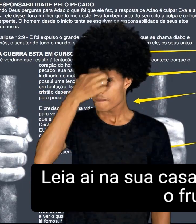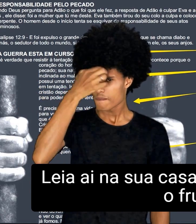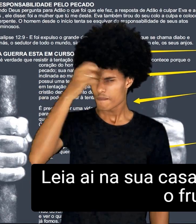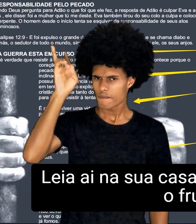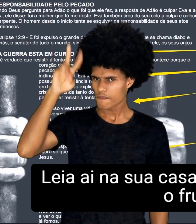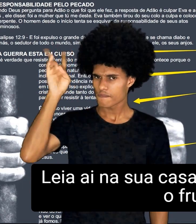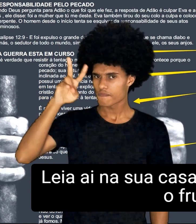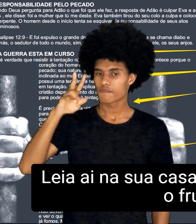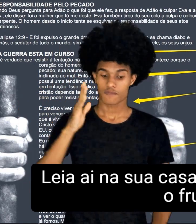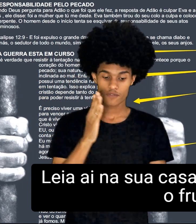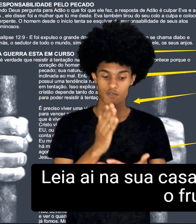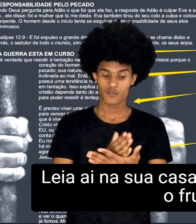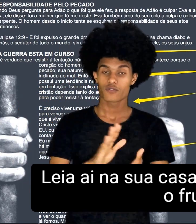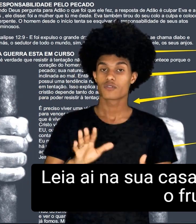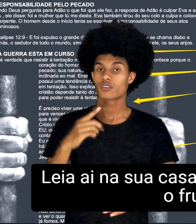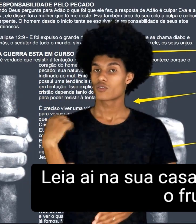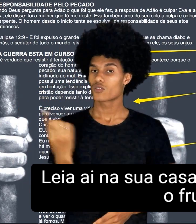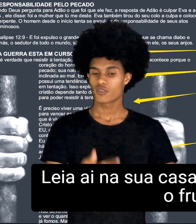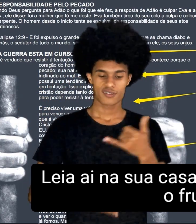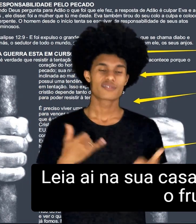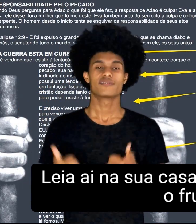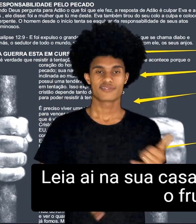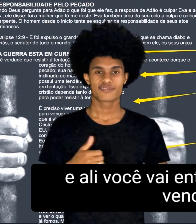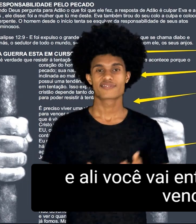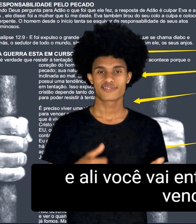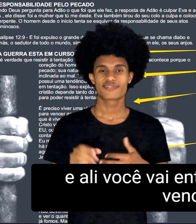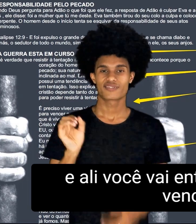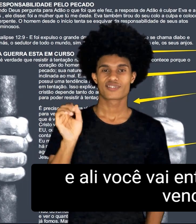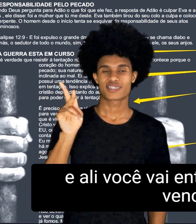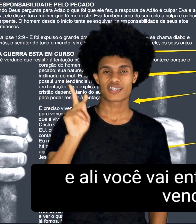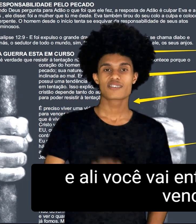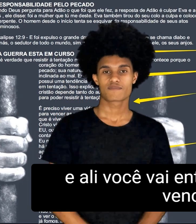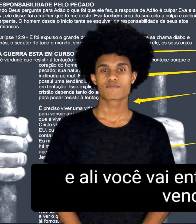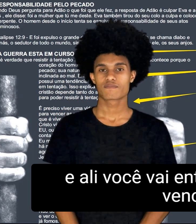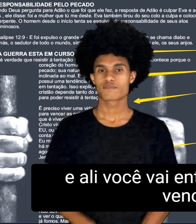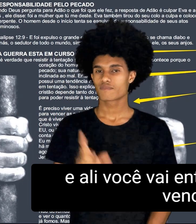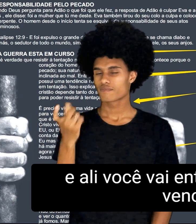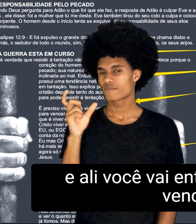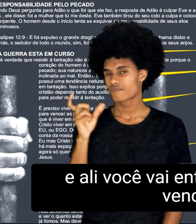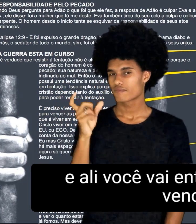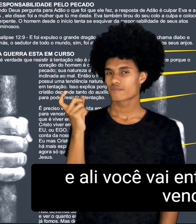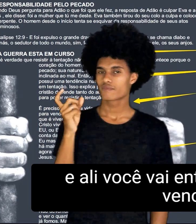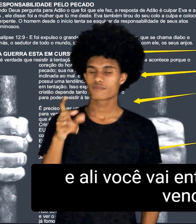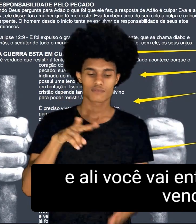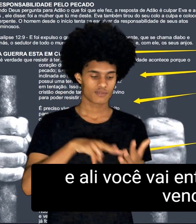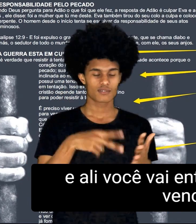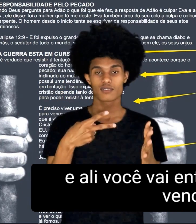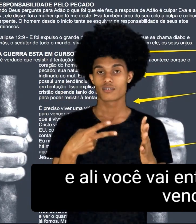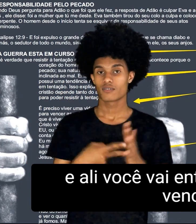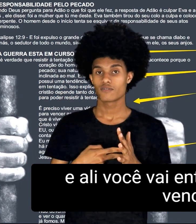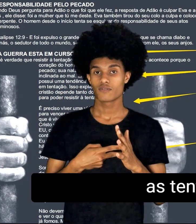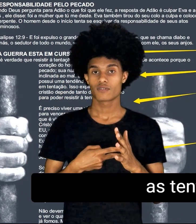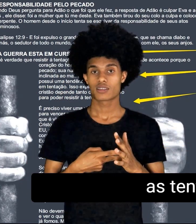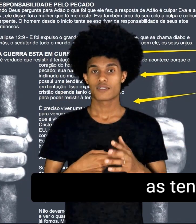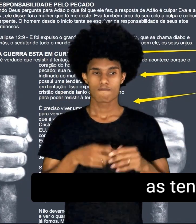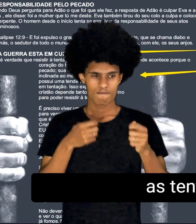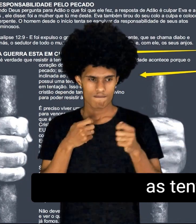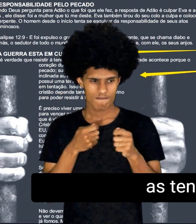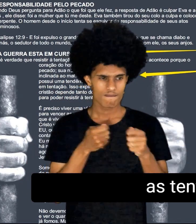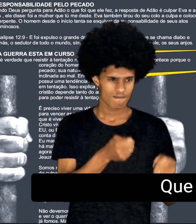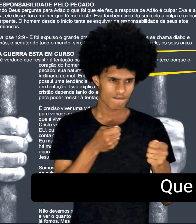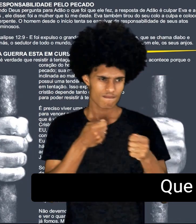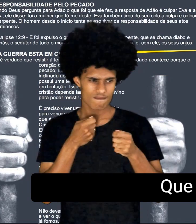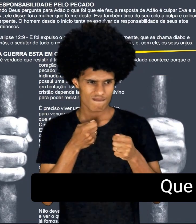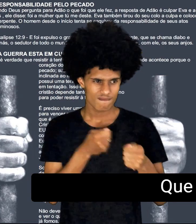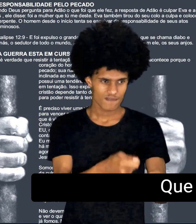5:22 ao 25, você vai ver o fruto do Espírito. E ali você vai entender como a gente pode vencer mais ainda as tentações, tá